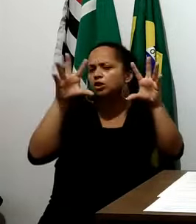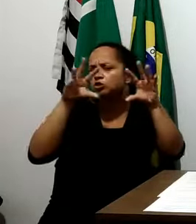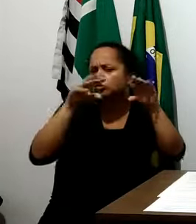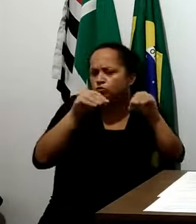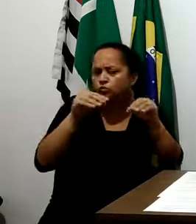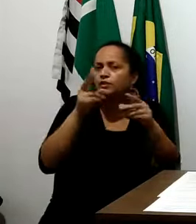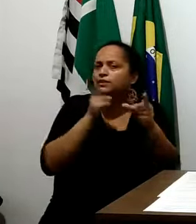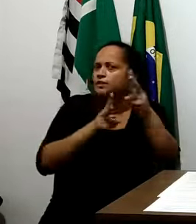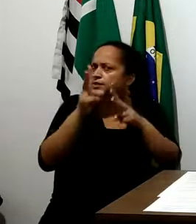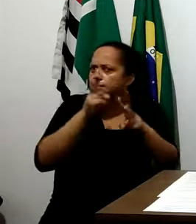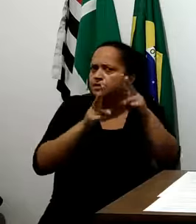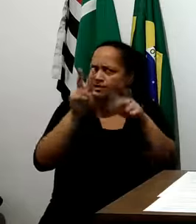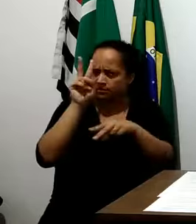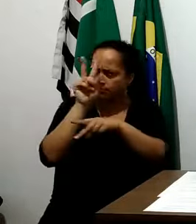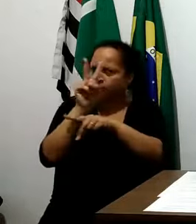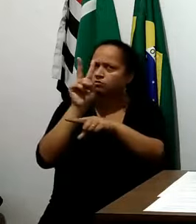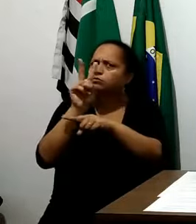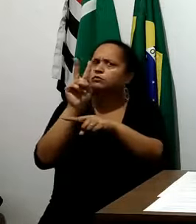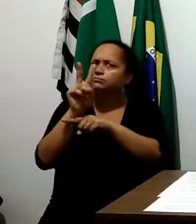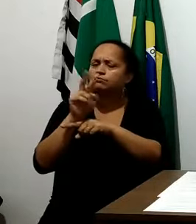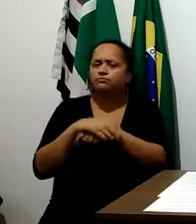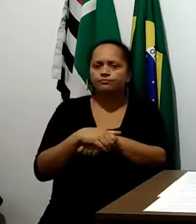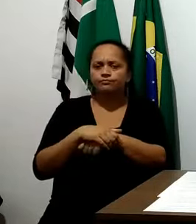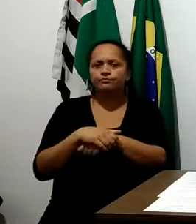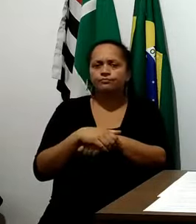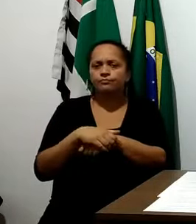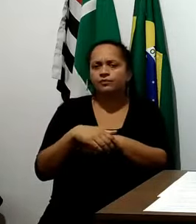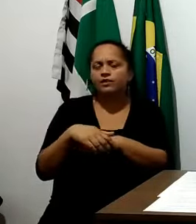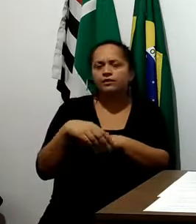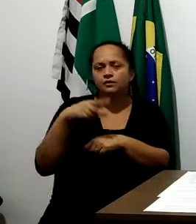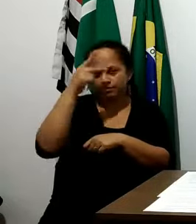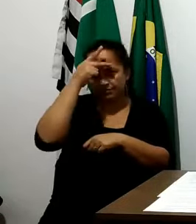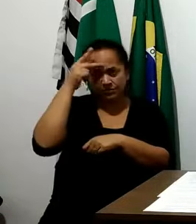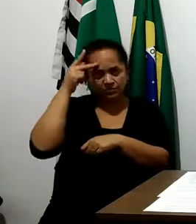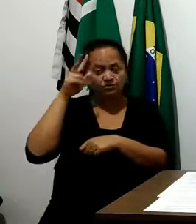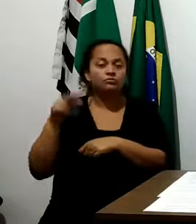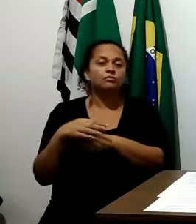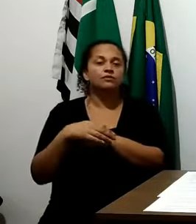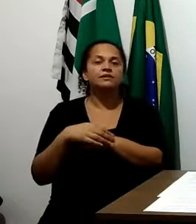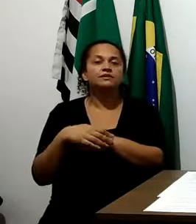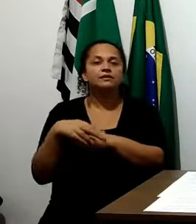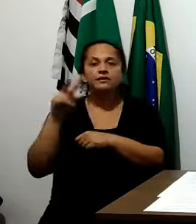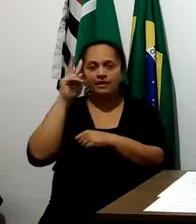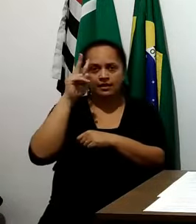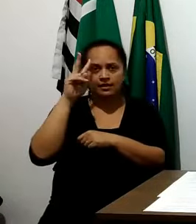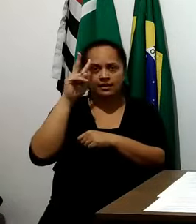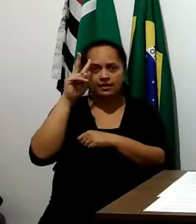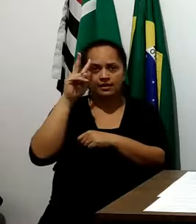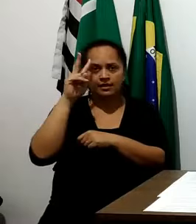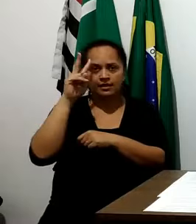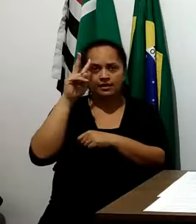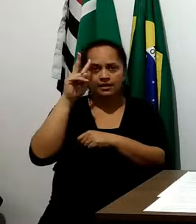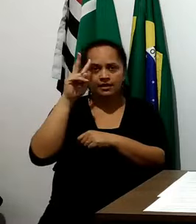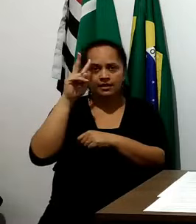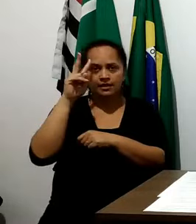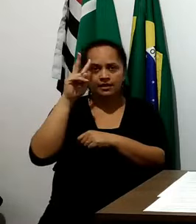calarão. Vós, os que fareis lembrar do Senhor, não descanseis.